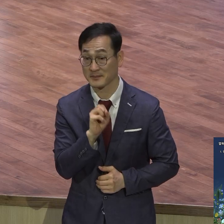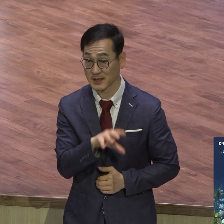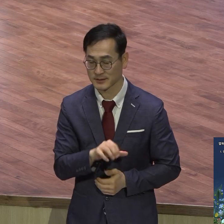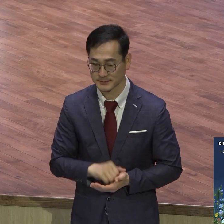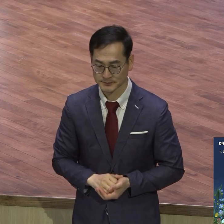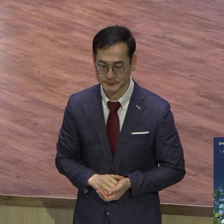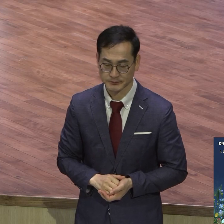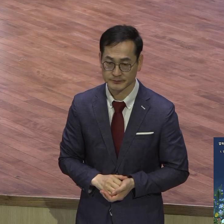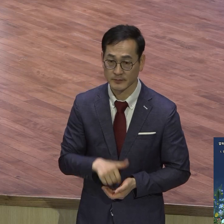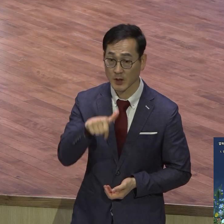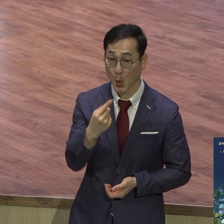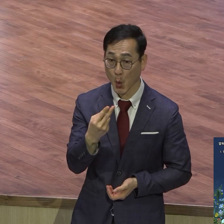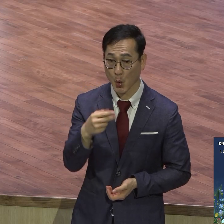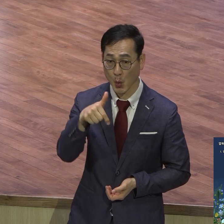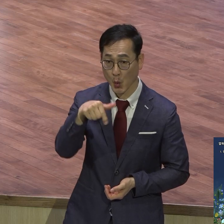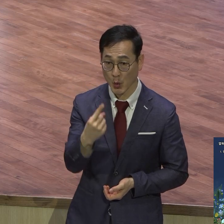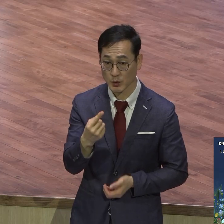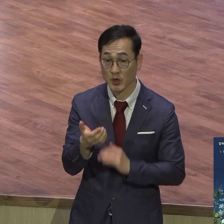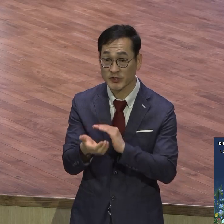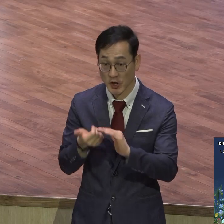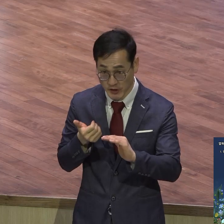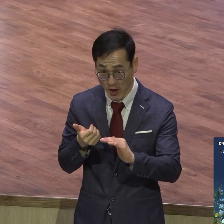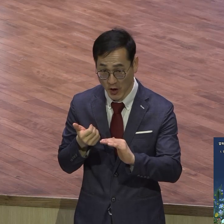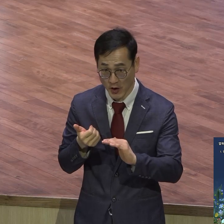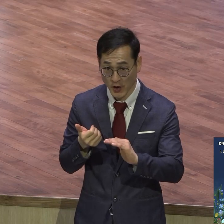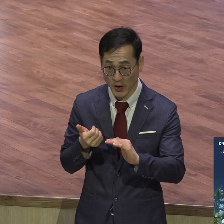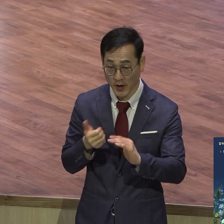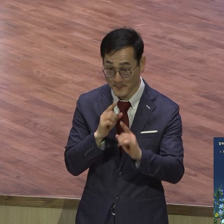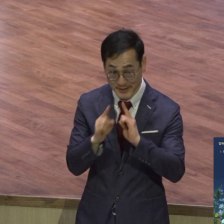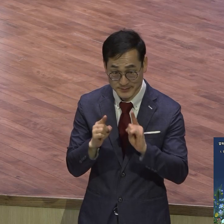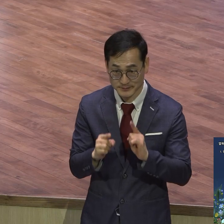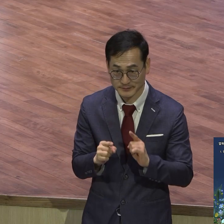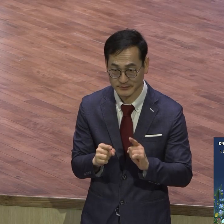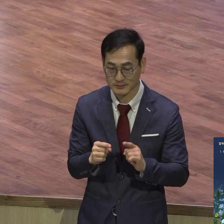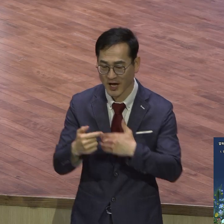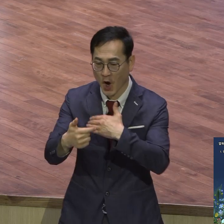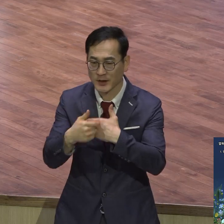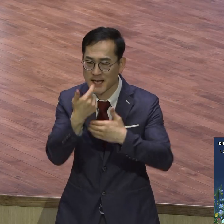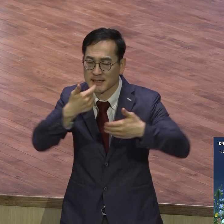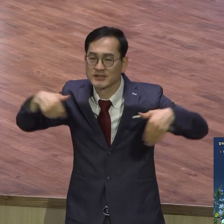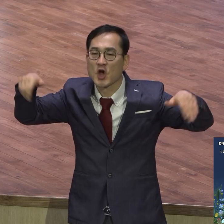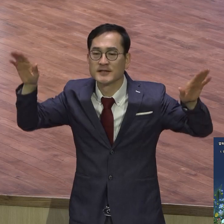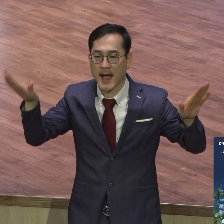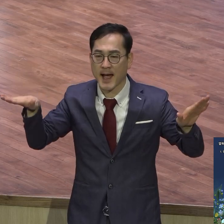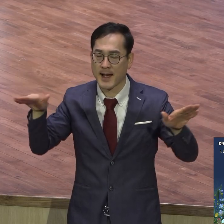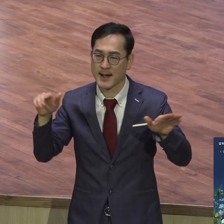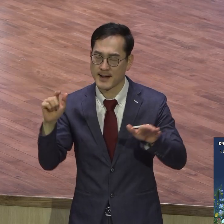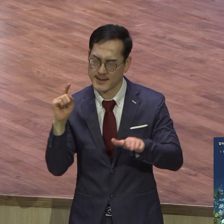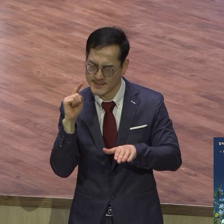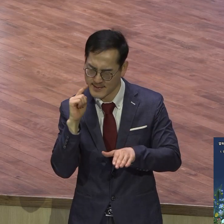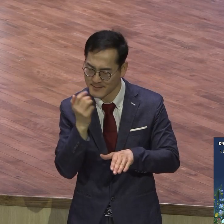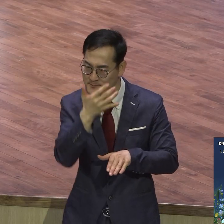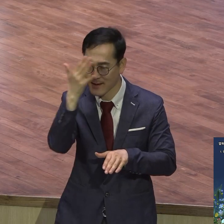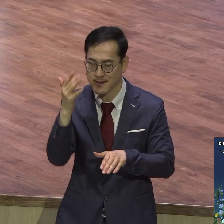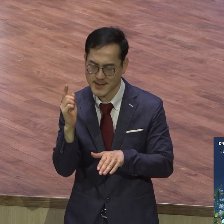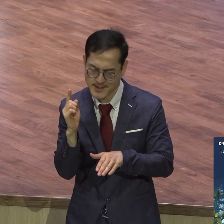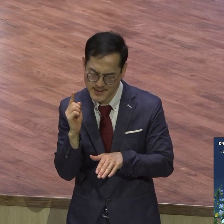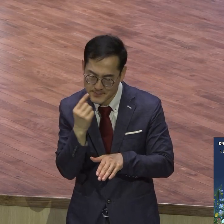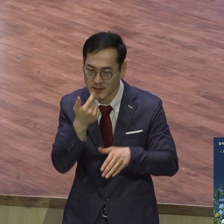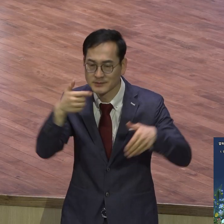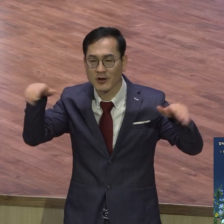오늘 광명한 천사로 가정해서 광명한 천사 천사 같은데 그게